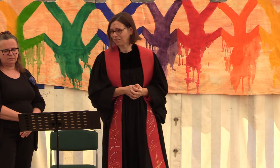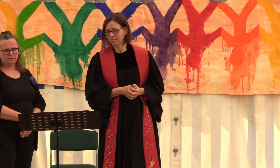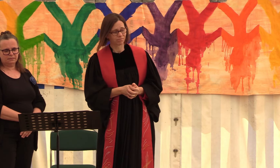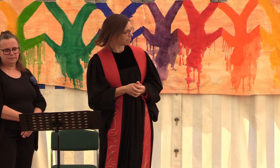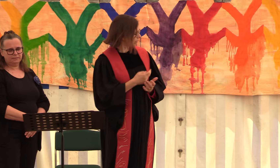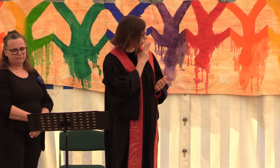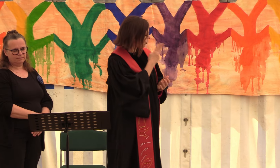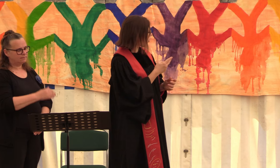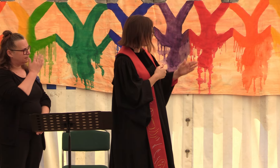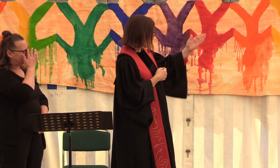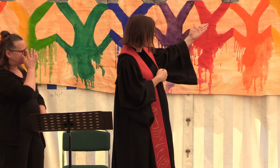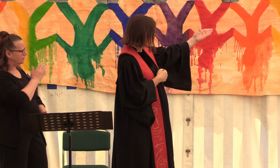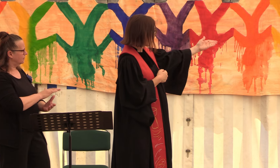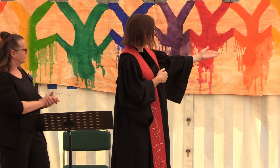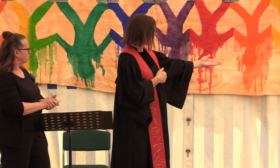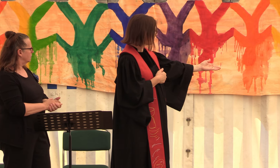auch Vergebung.